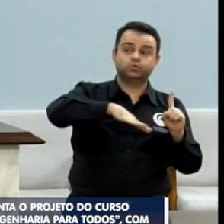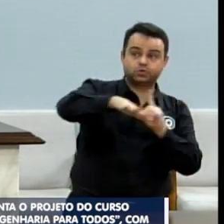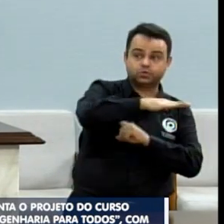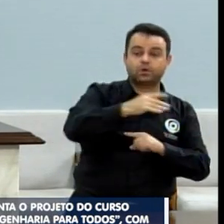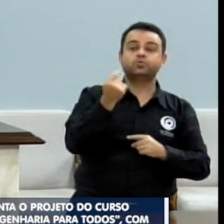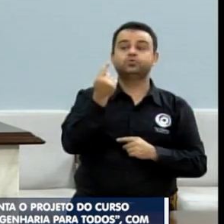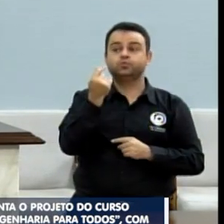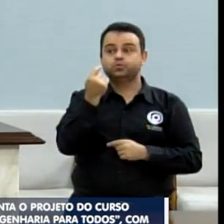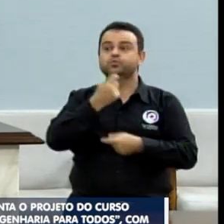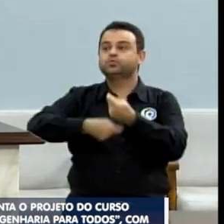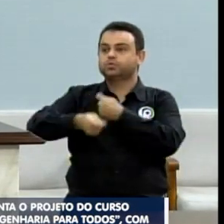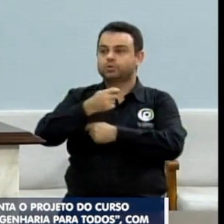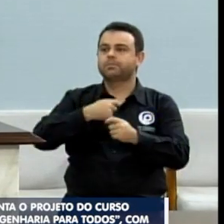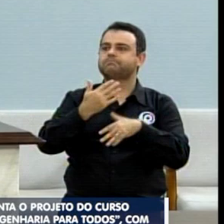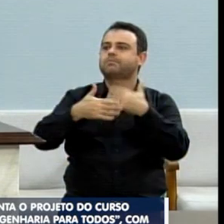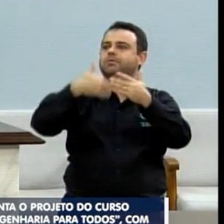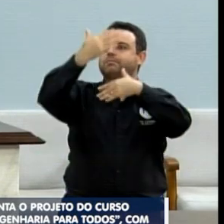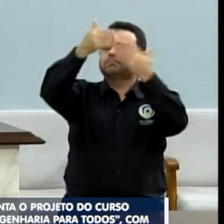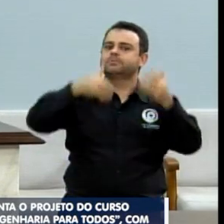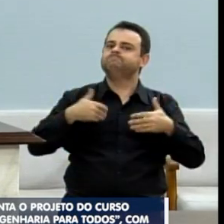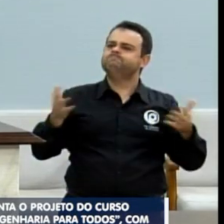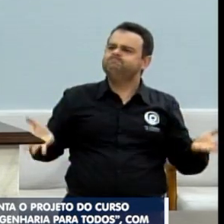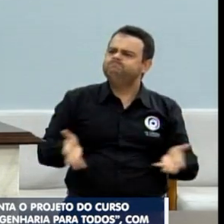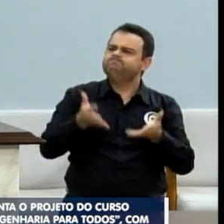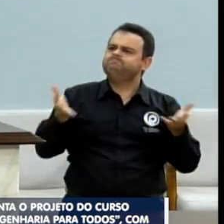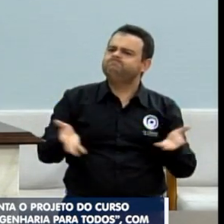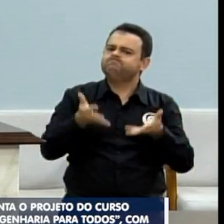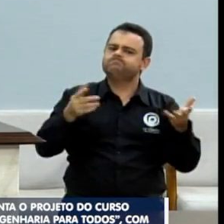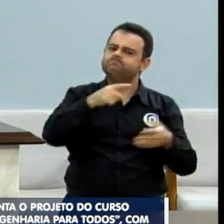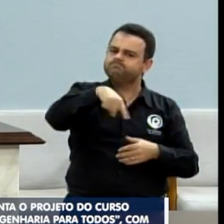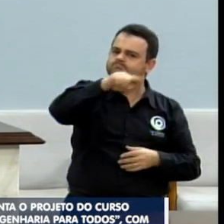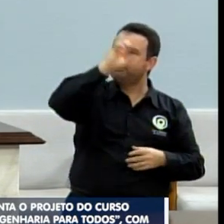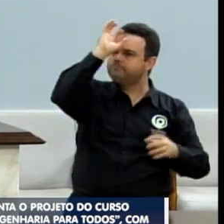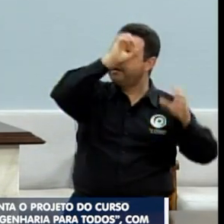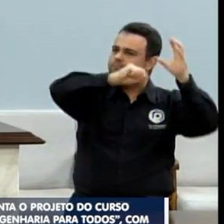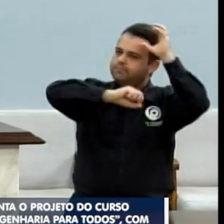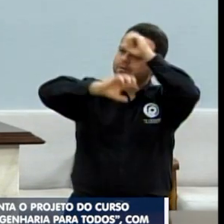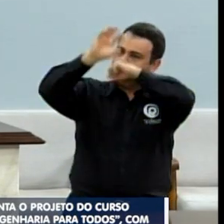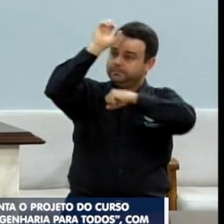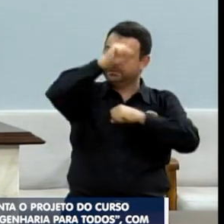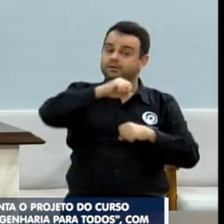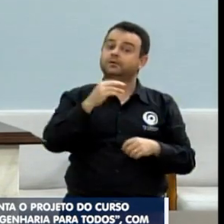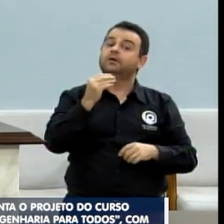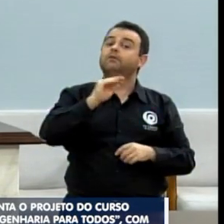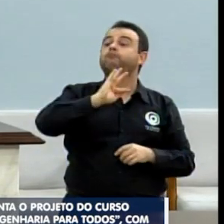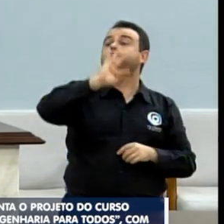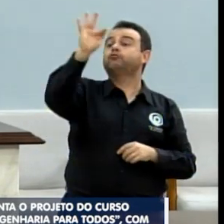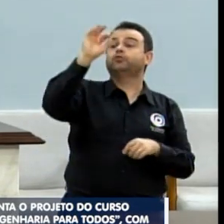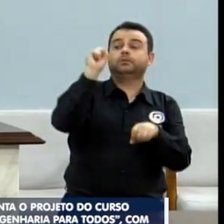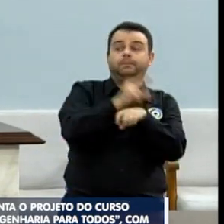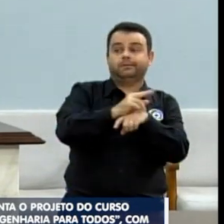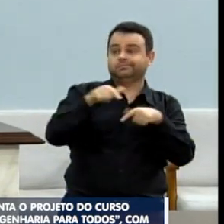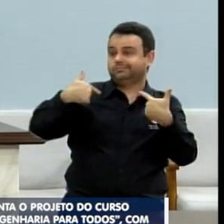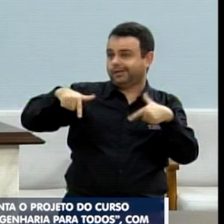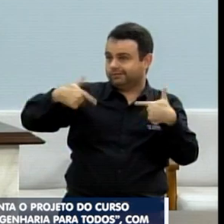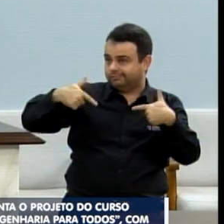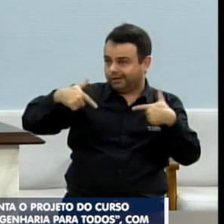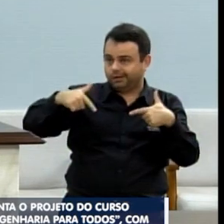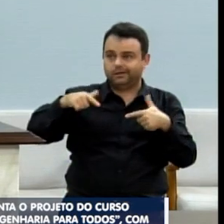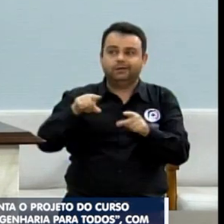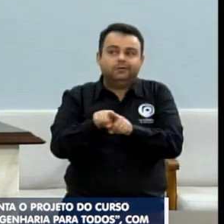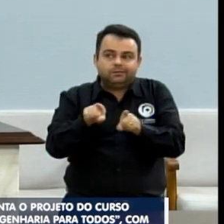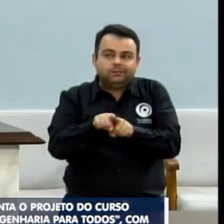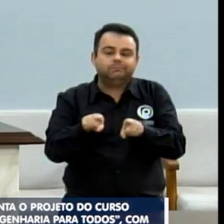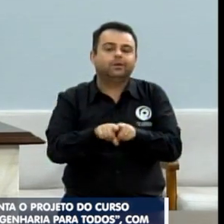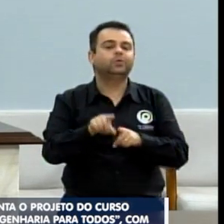No econômico, estimulando a educação, geração de oportunidades e aumento da